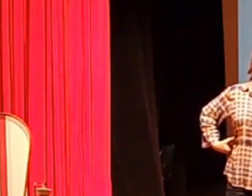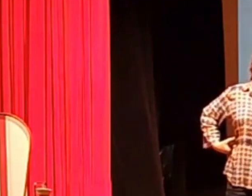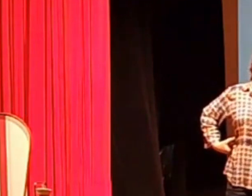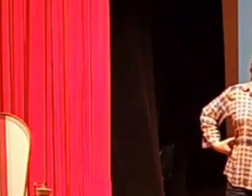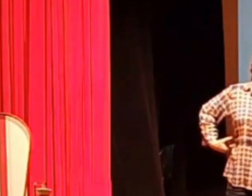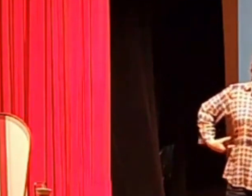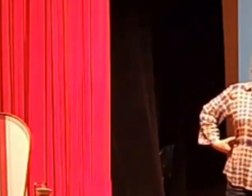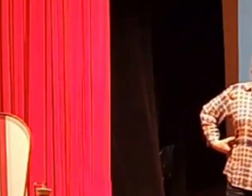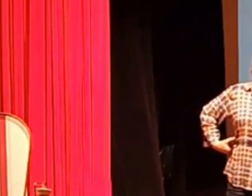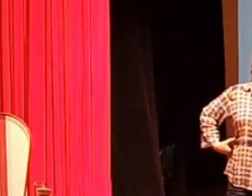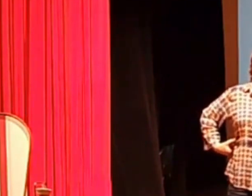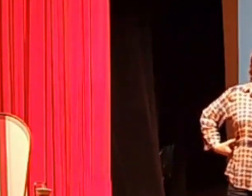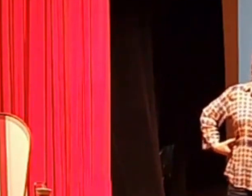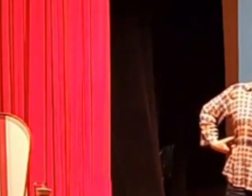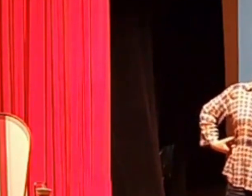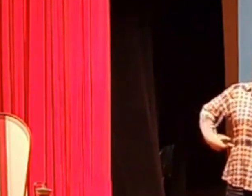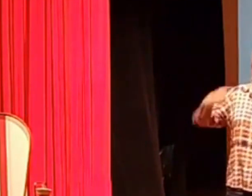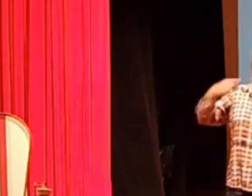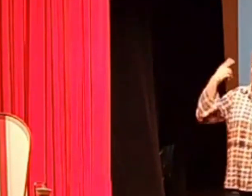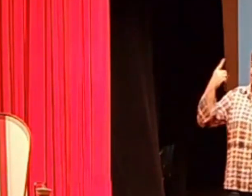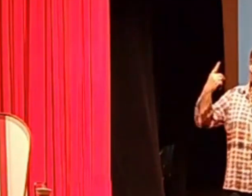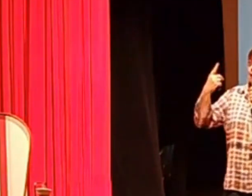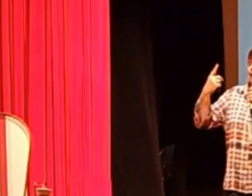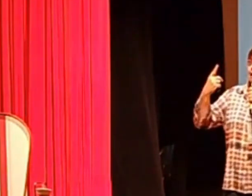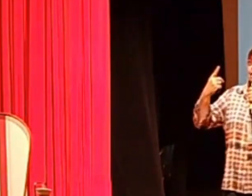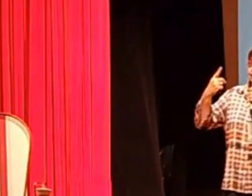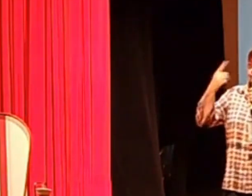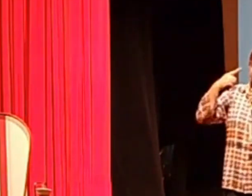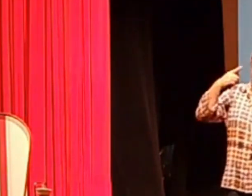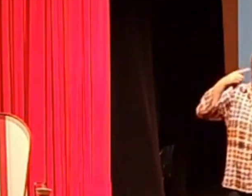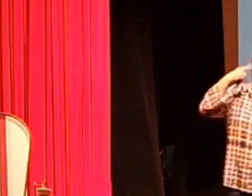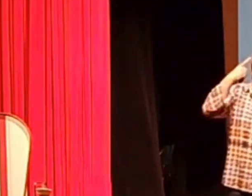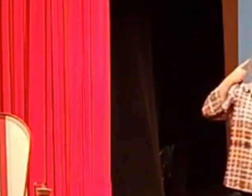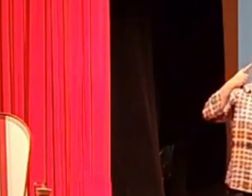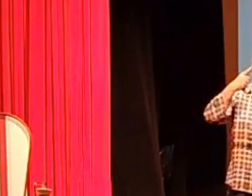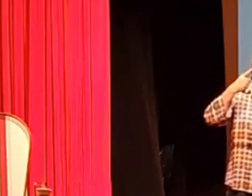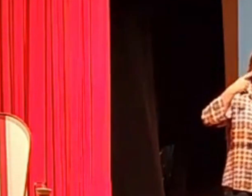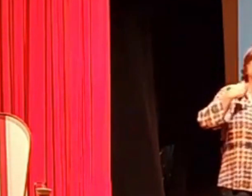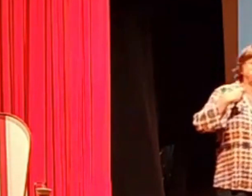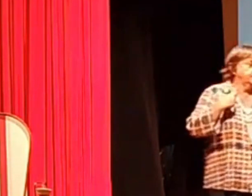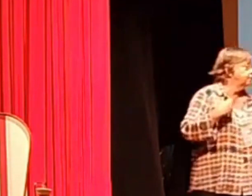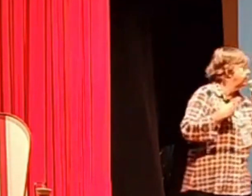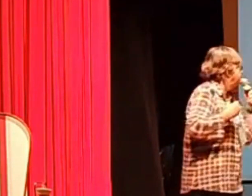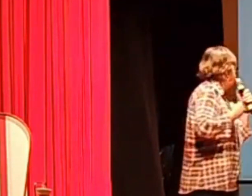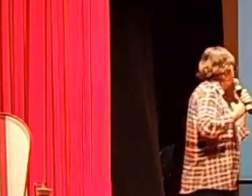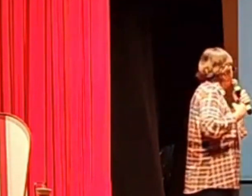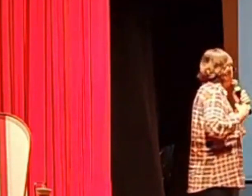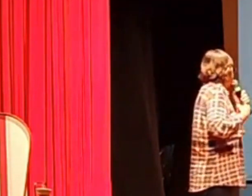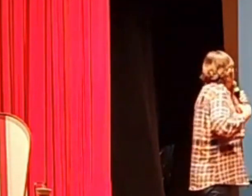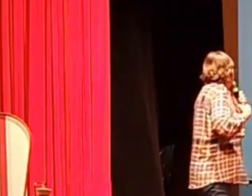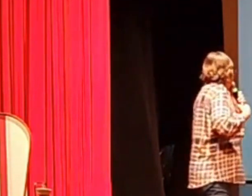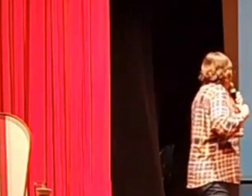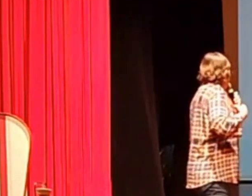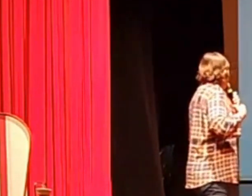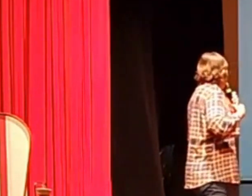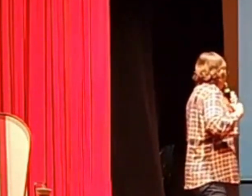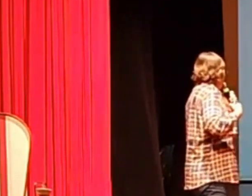que a cintura de um lado está mais entrada que o outro é um alerta. E isso é interessante para a gente tomar em conta, né?